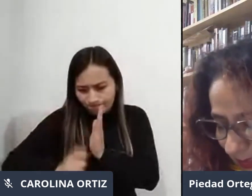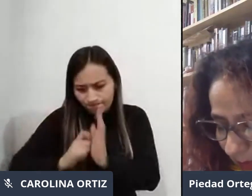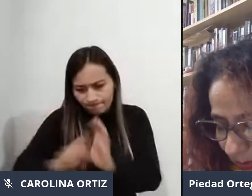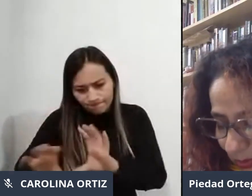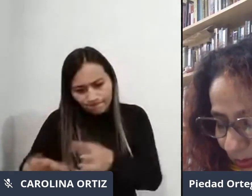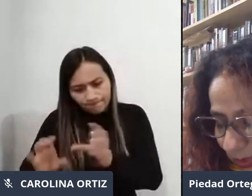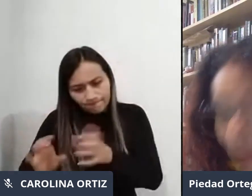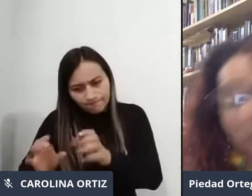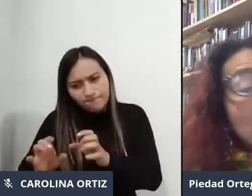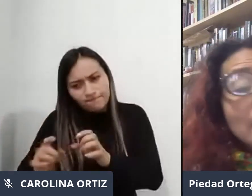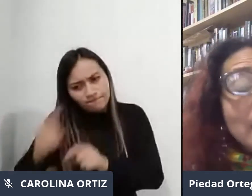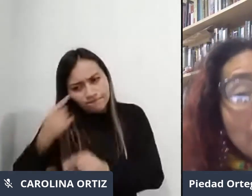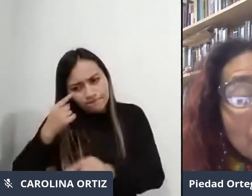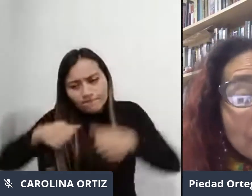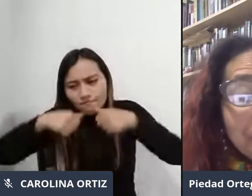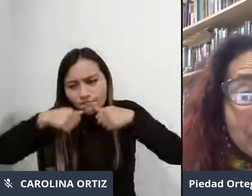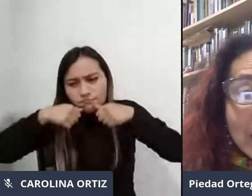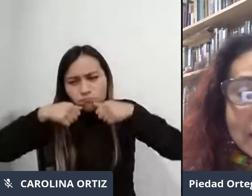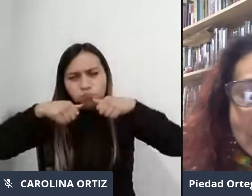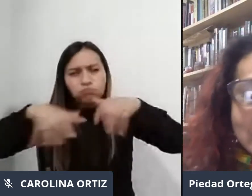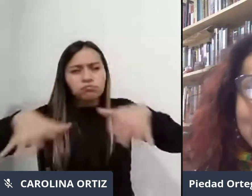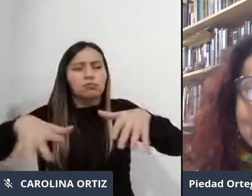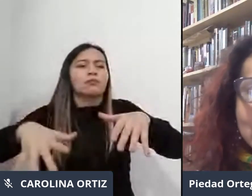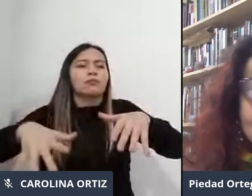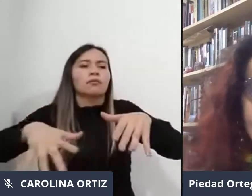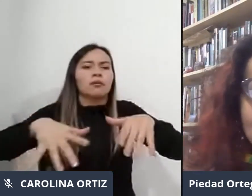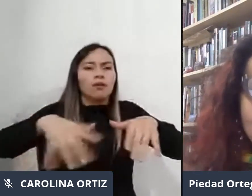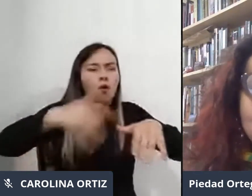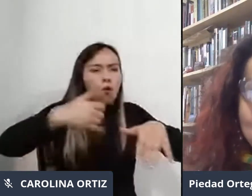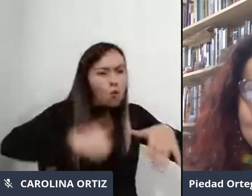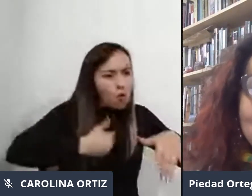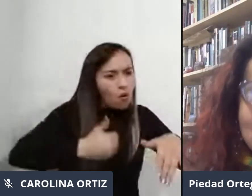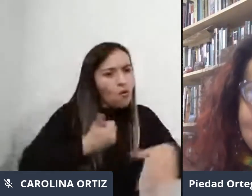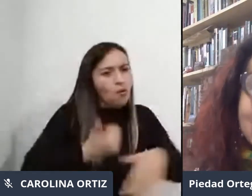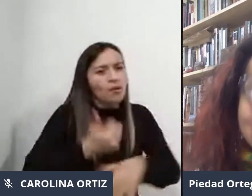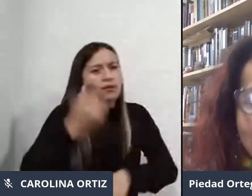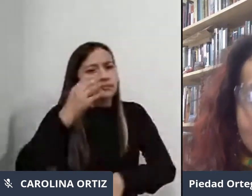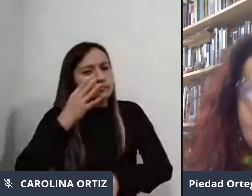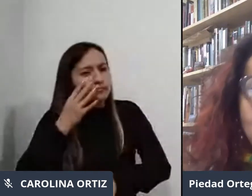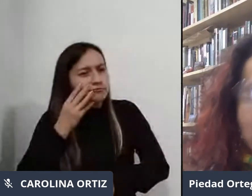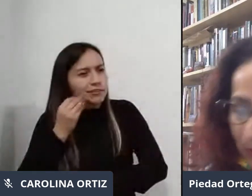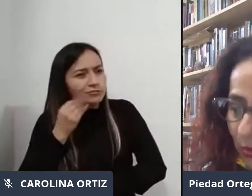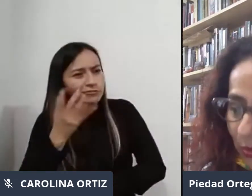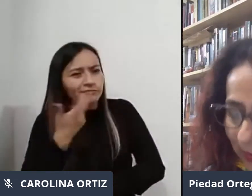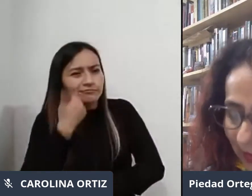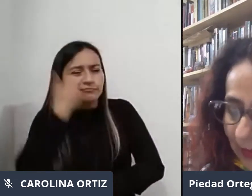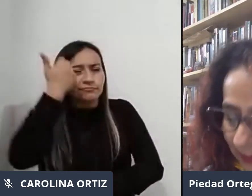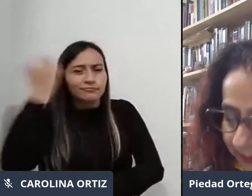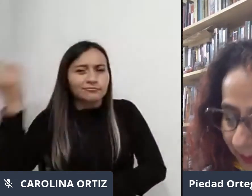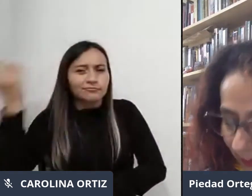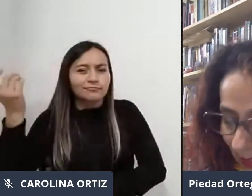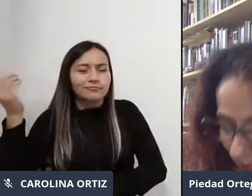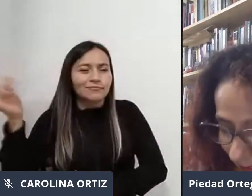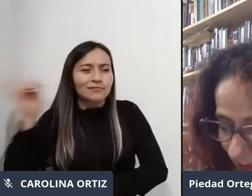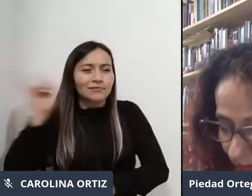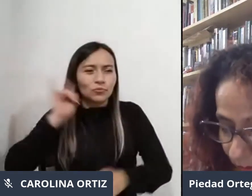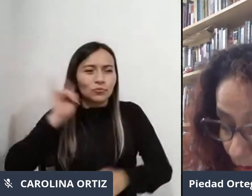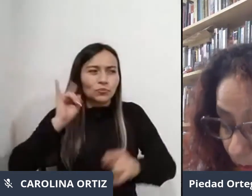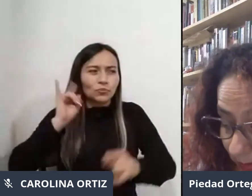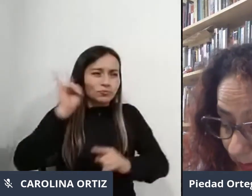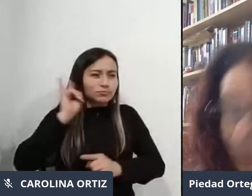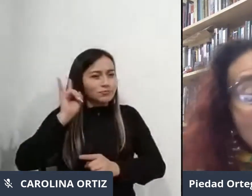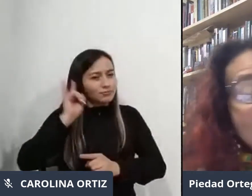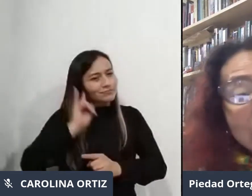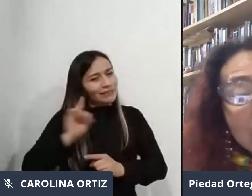y adultos. Entonces ahí tenemos esa iniciativa tan maravillosa, se está recuperando nuevamente la radio,